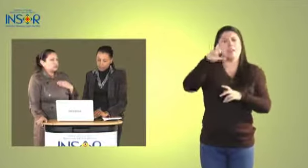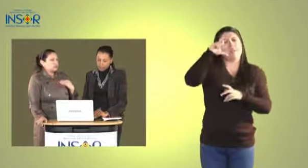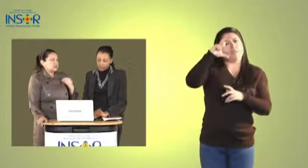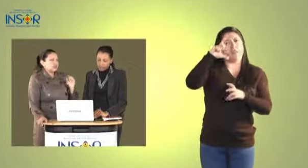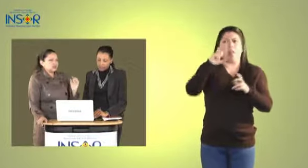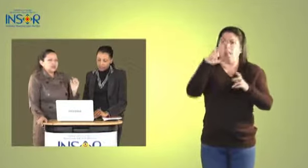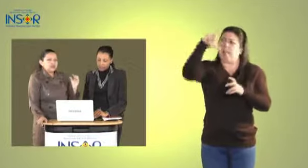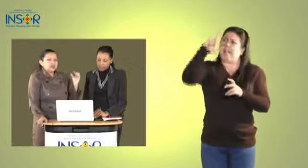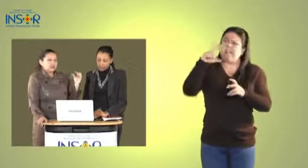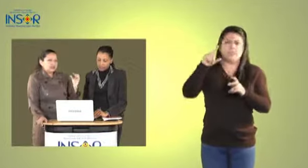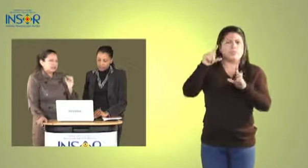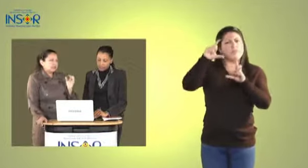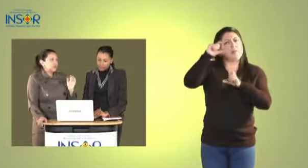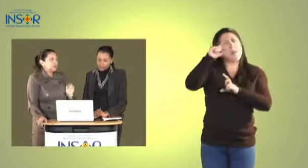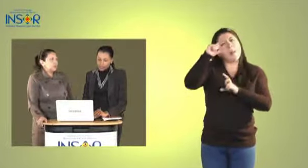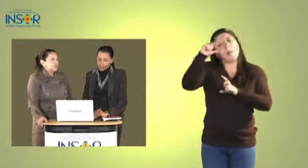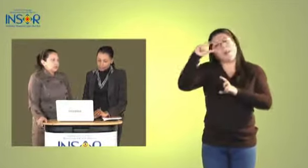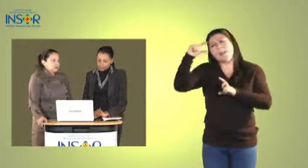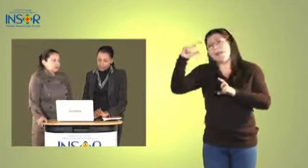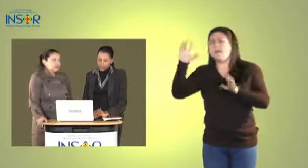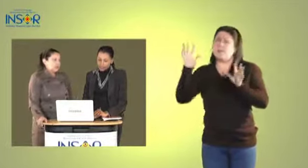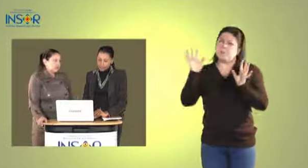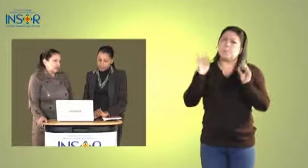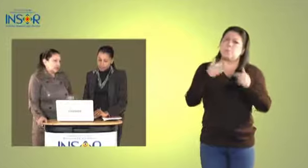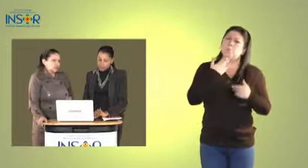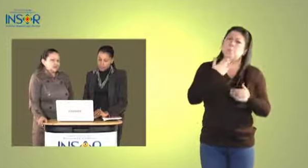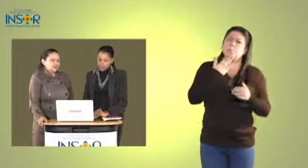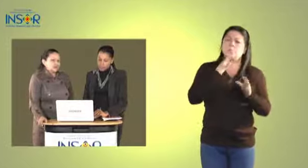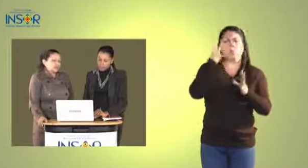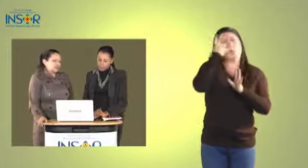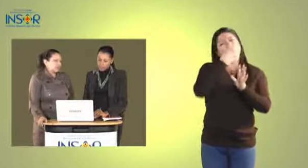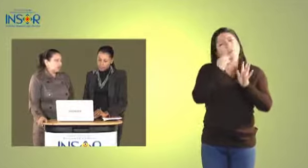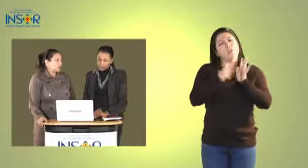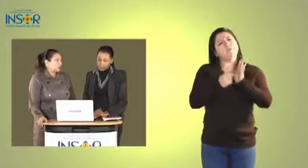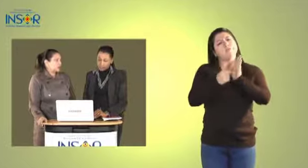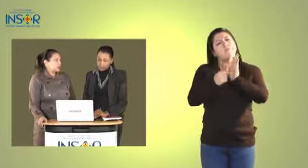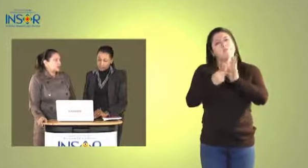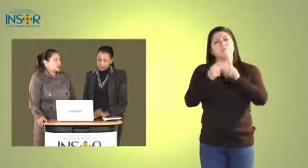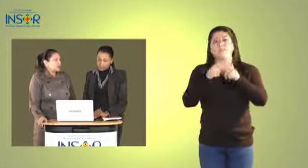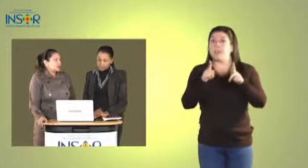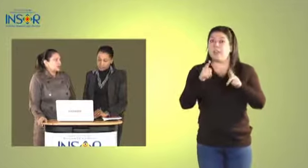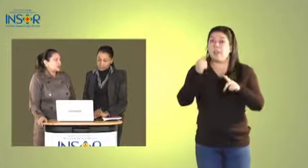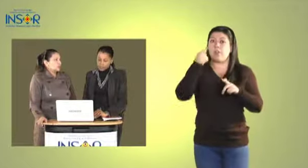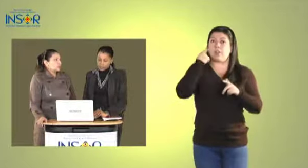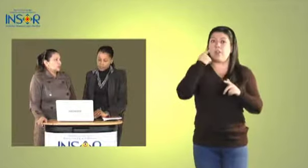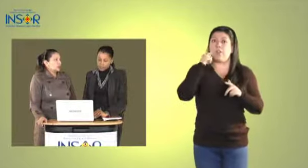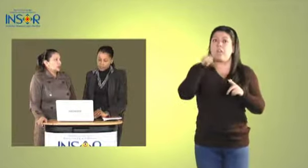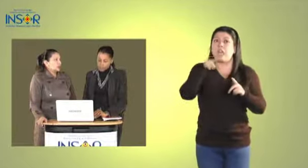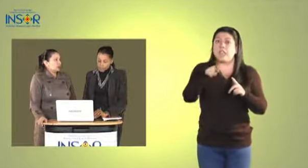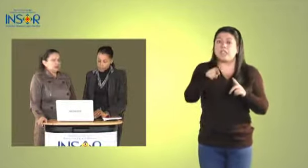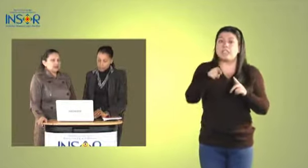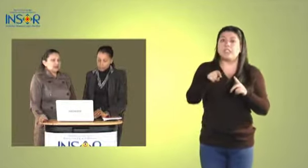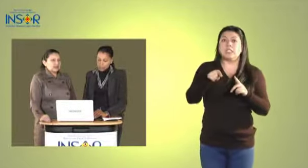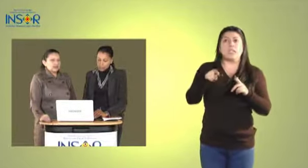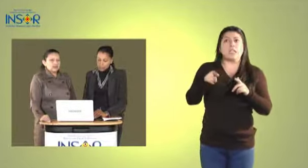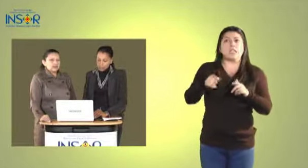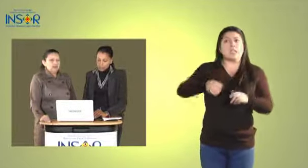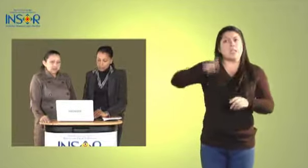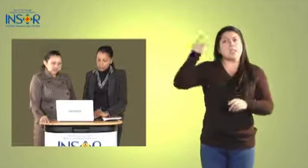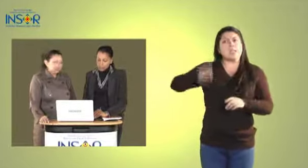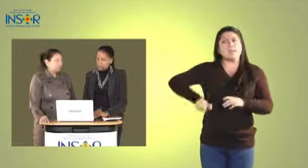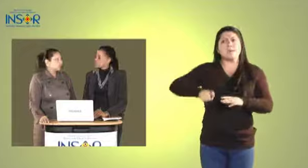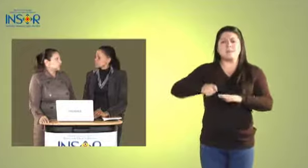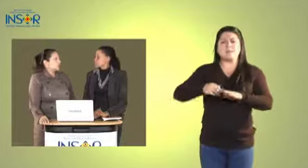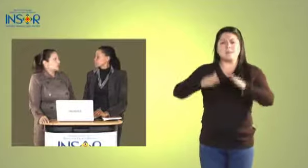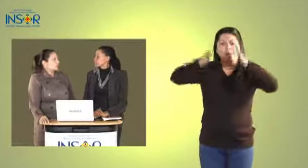bonito, consistente, parejito, estéticamente bien presentado, pero pues ese no es un trabajo en el que se